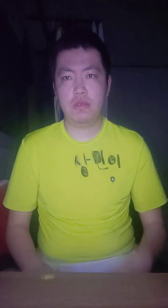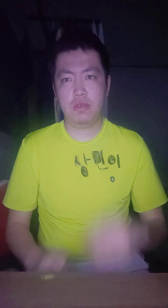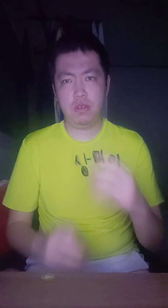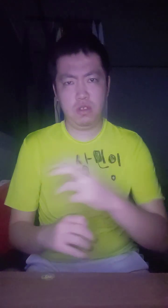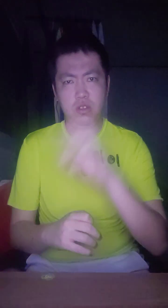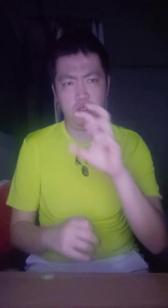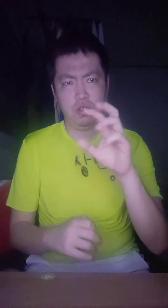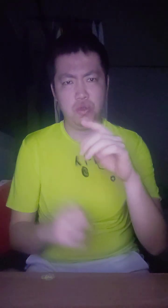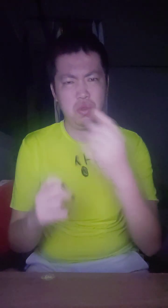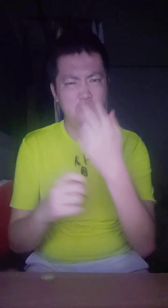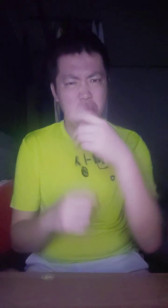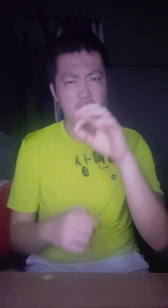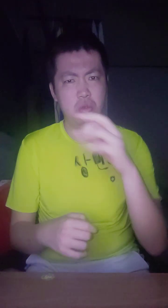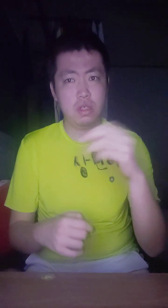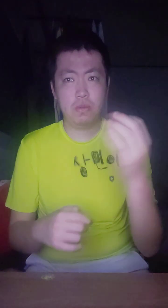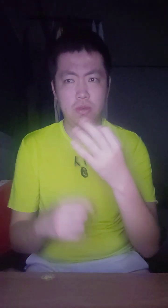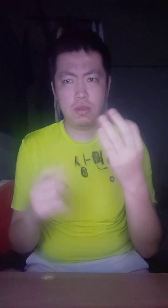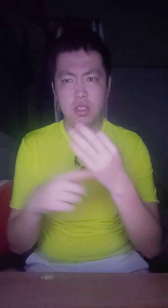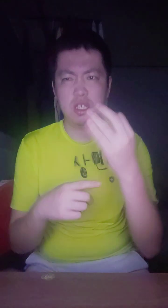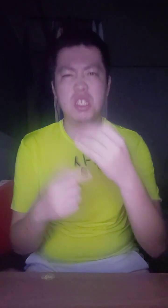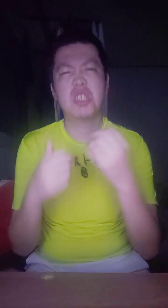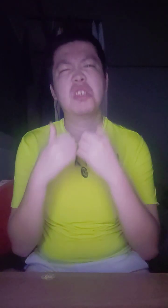화장실 황화수소 암모니아 질식사로 추정됩니다.